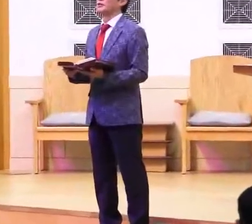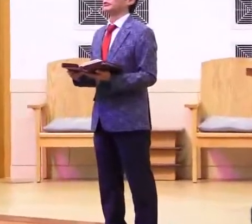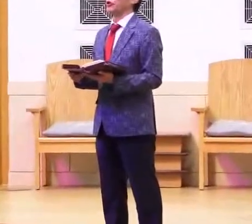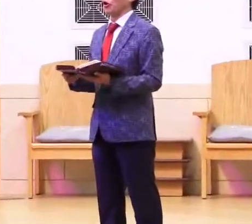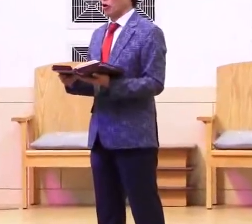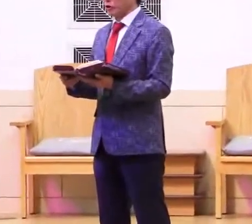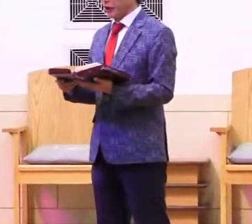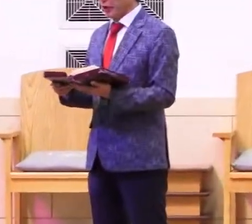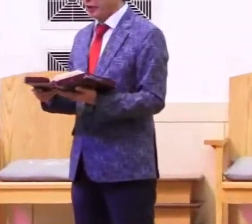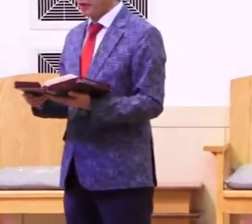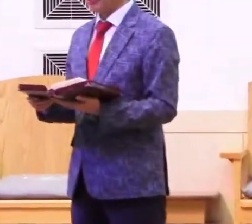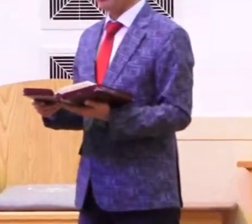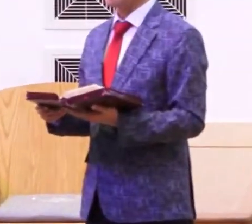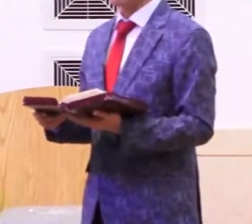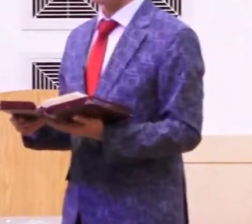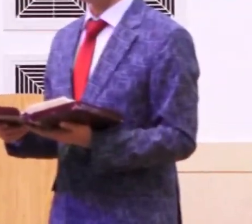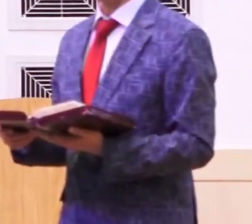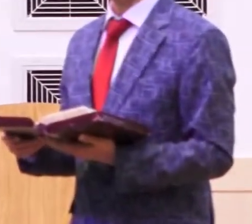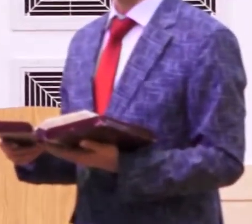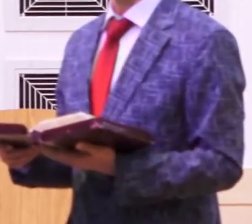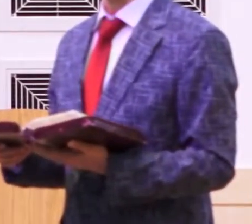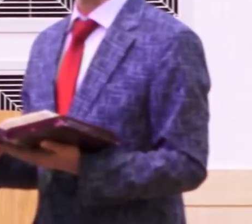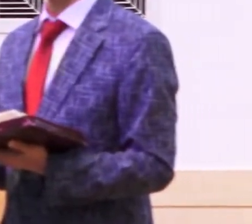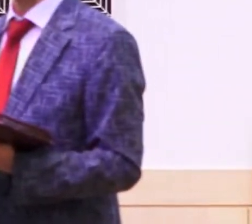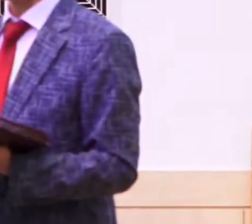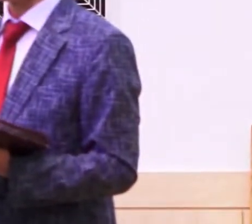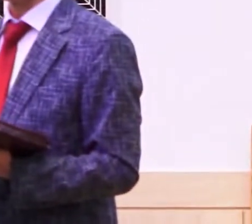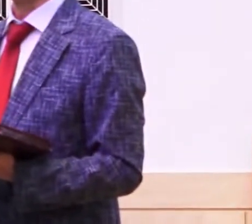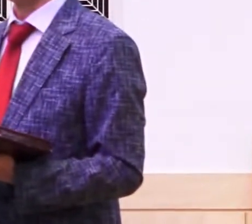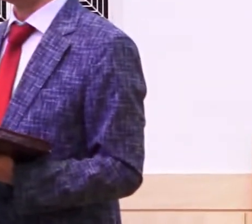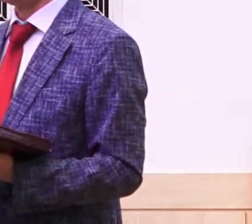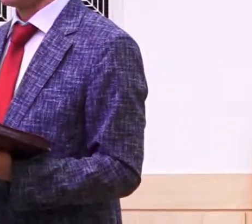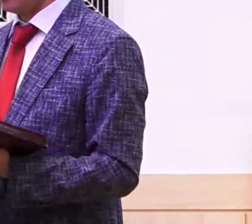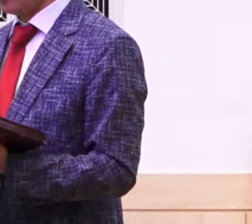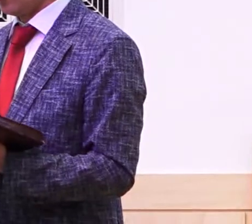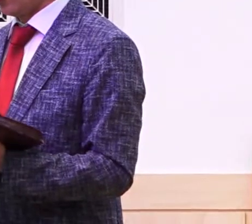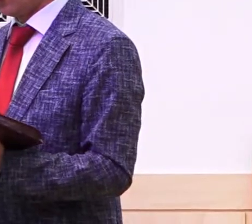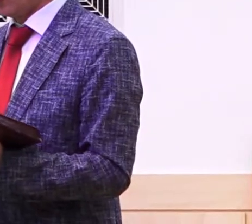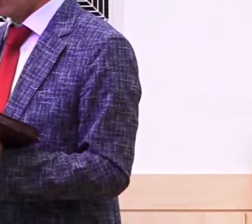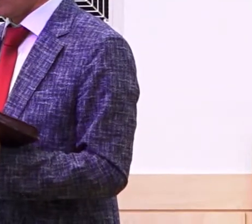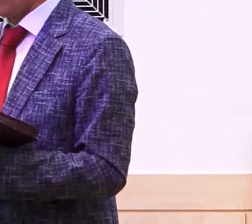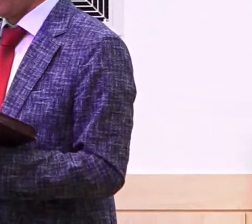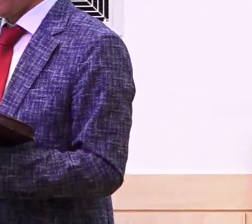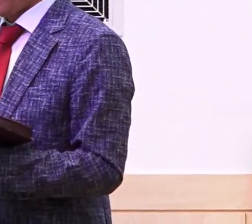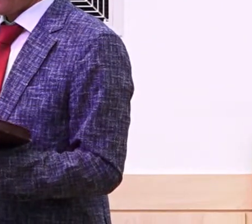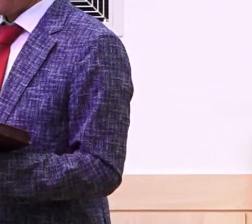속에 들어가려고